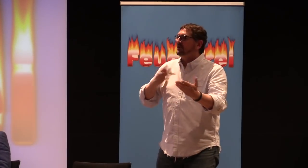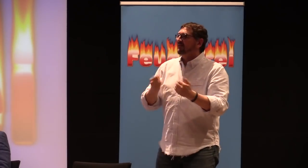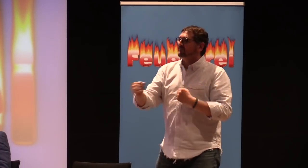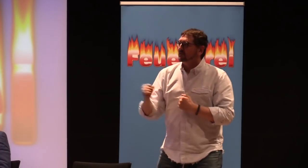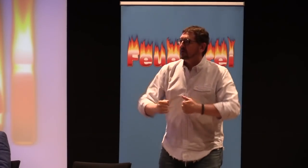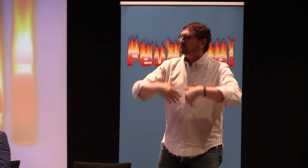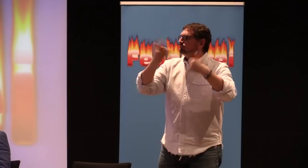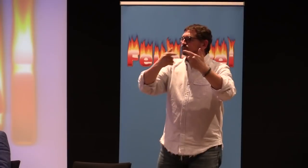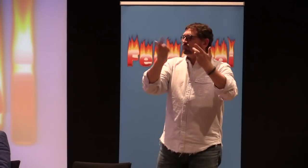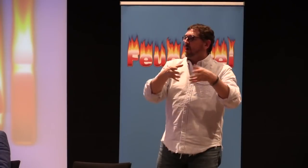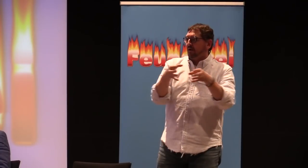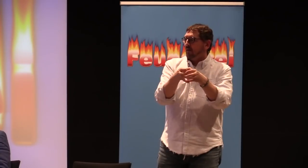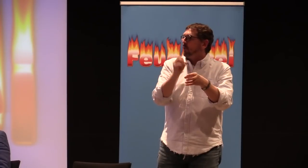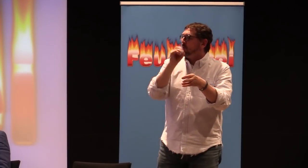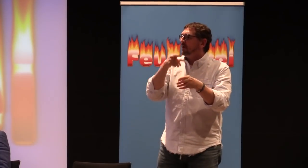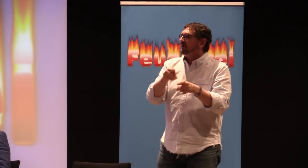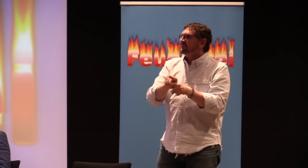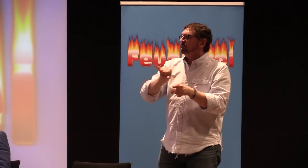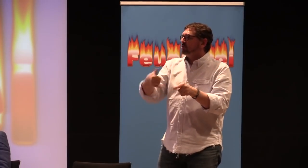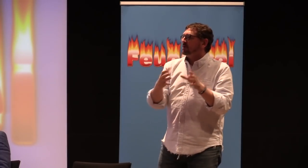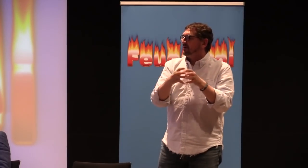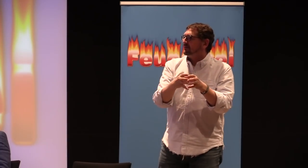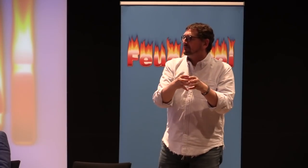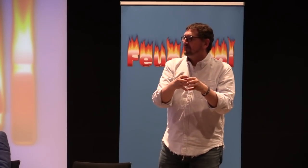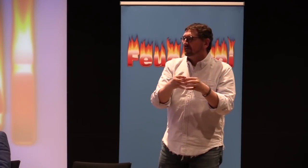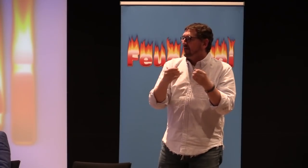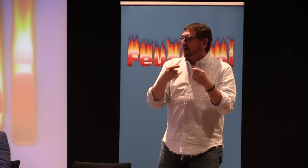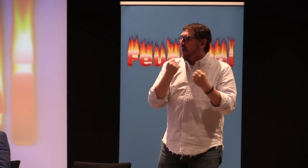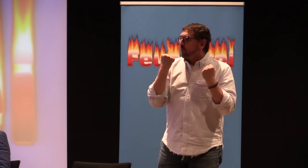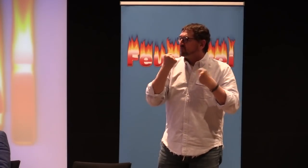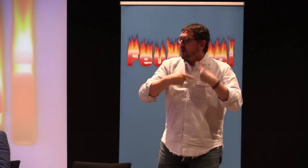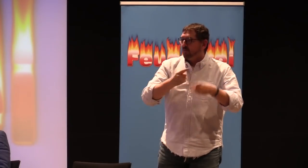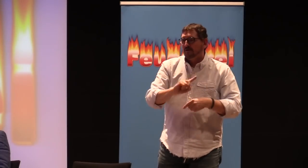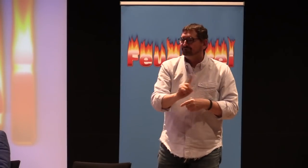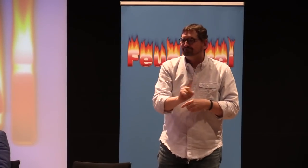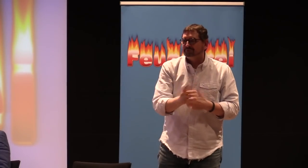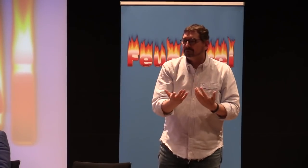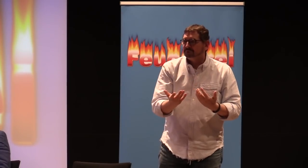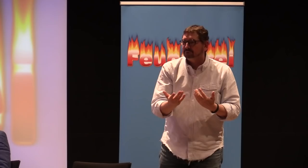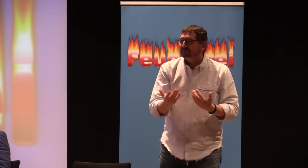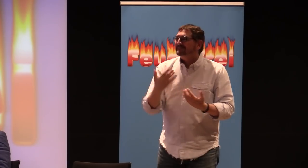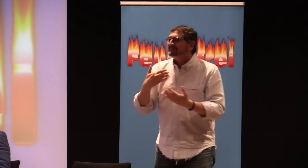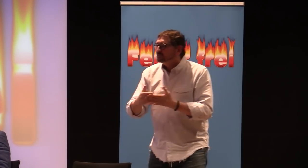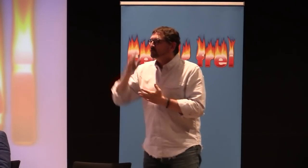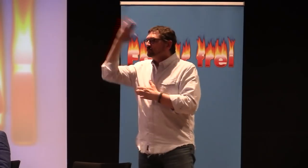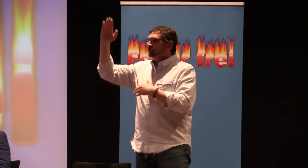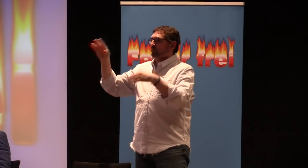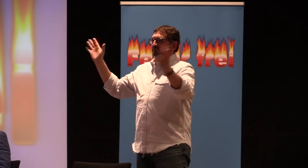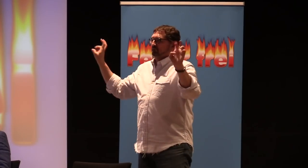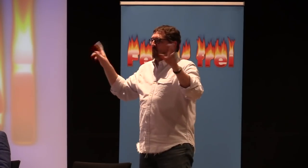nicht beantworten, das ist ganz klar. Wir können eigentlich in die Zukunft schauen. Aber eine Möglichkeit wäre zum Beispiel diese Projektarbeit. Aber ist